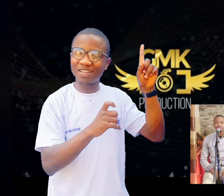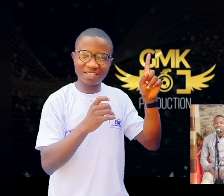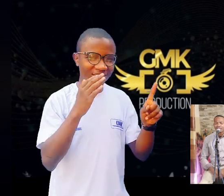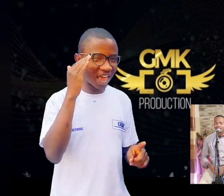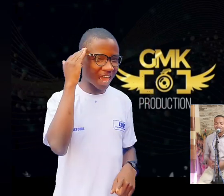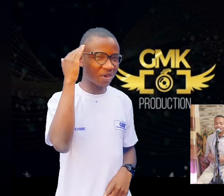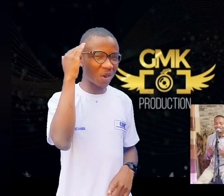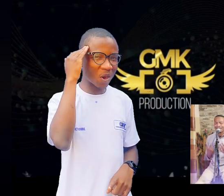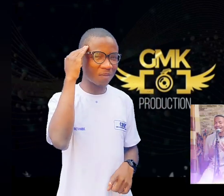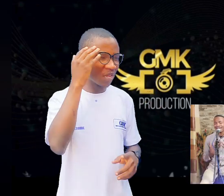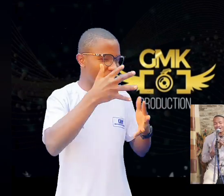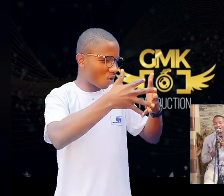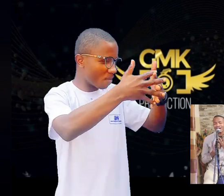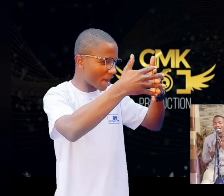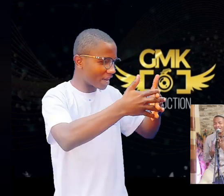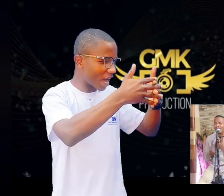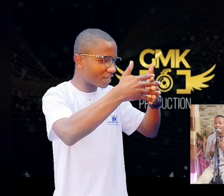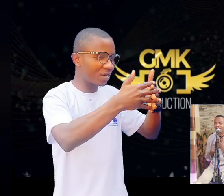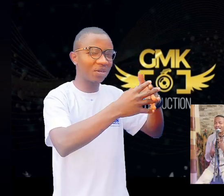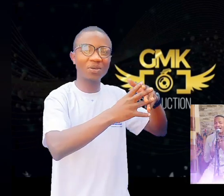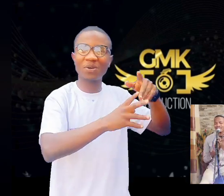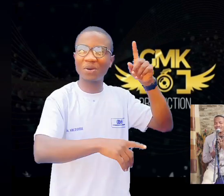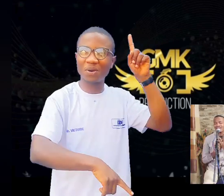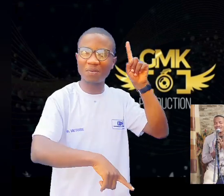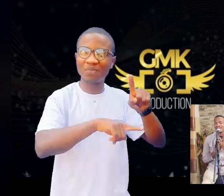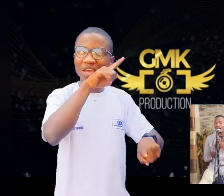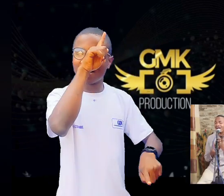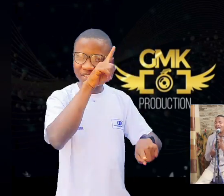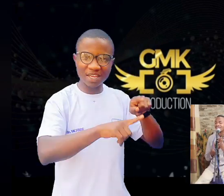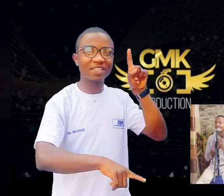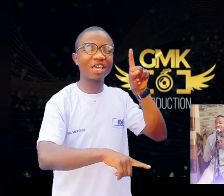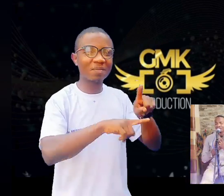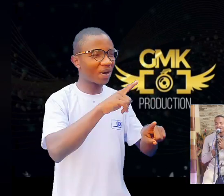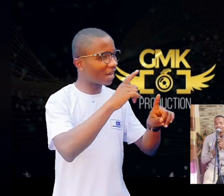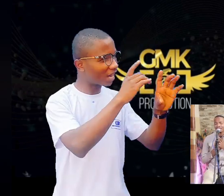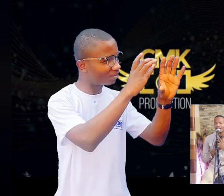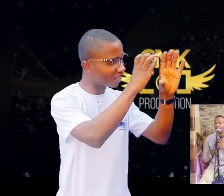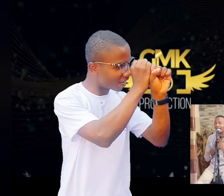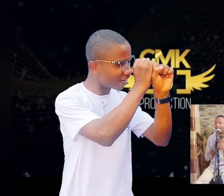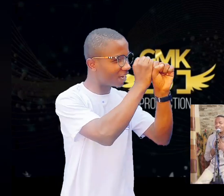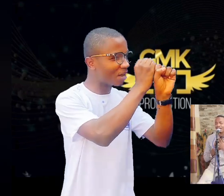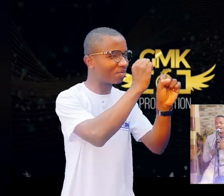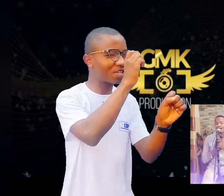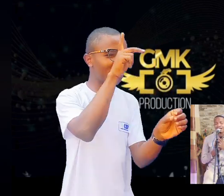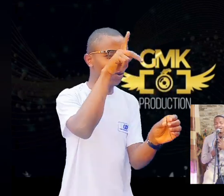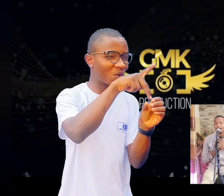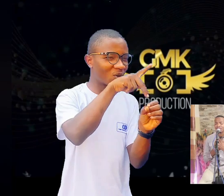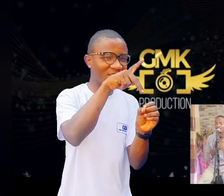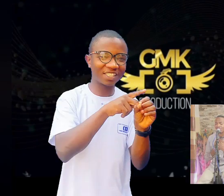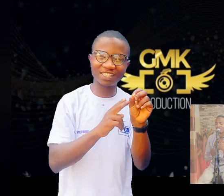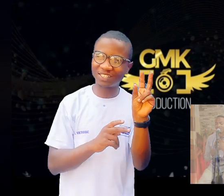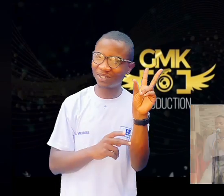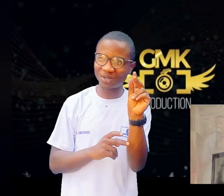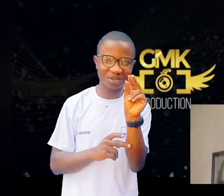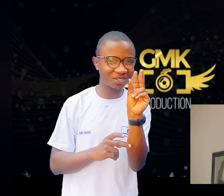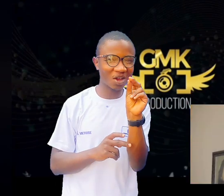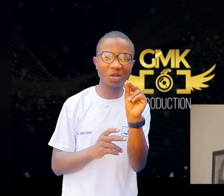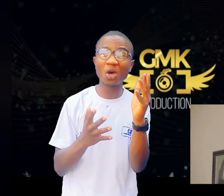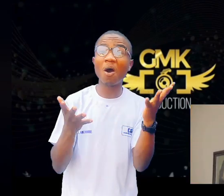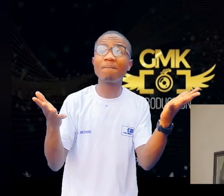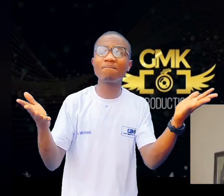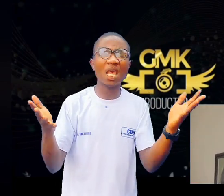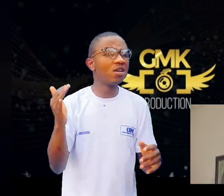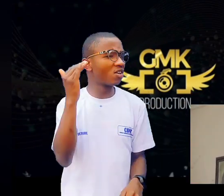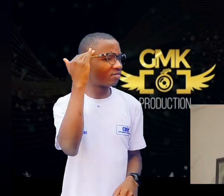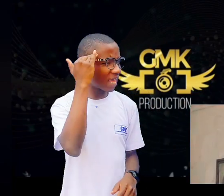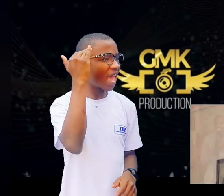photographier. Je sais que l'œil mécanique ne sait pas capter la psychologie. Non, non,